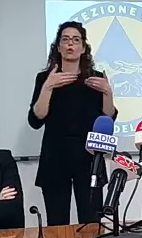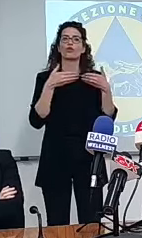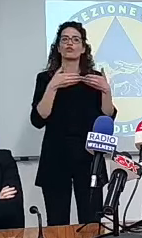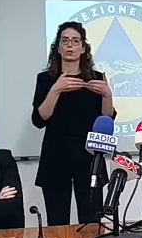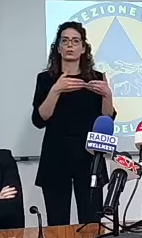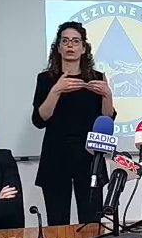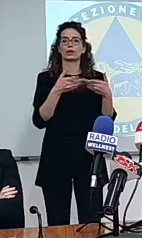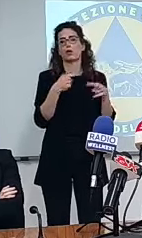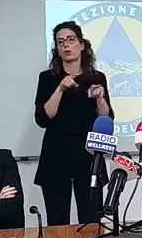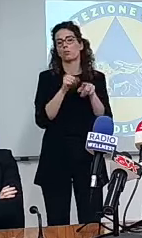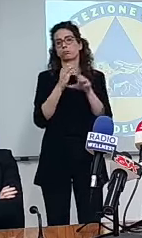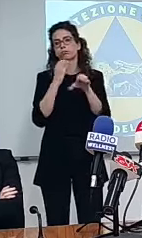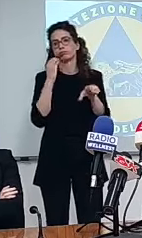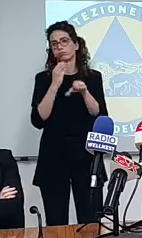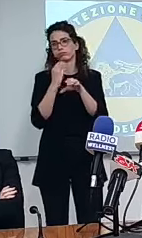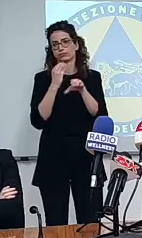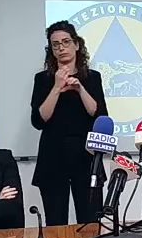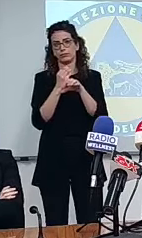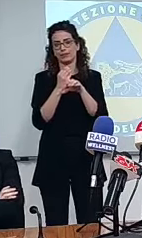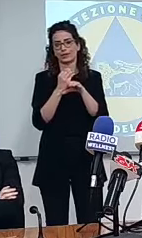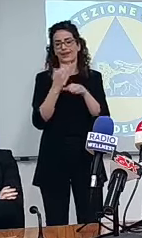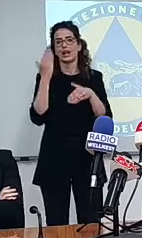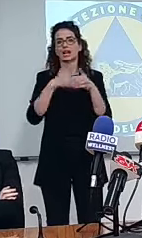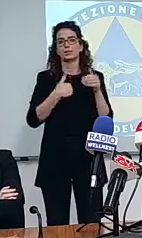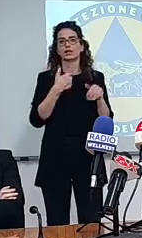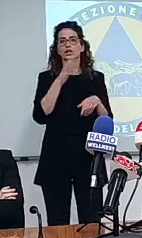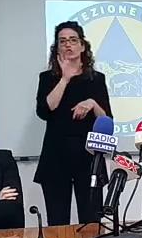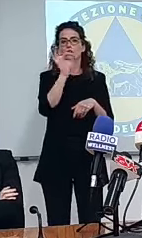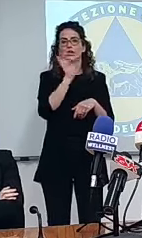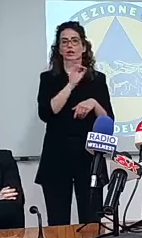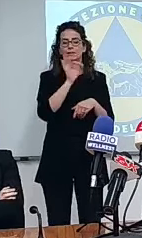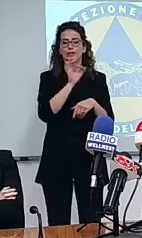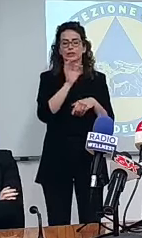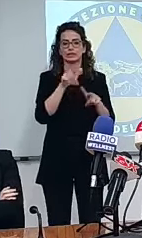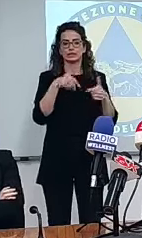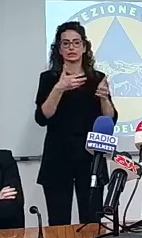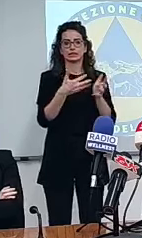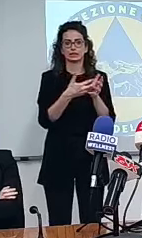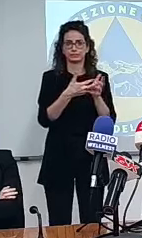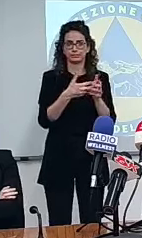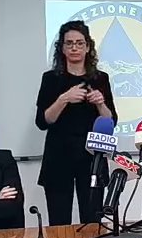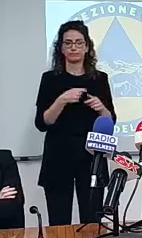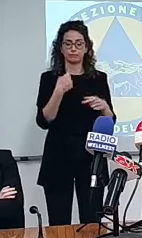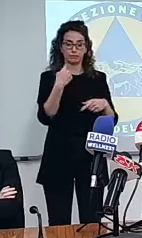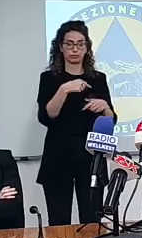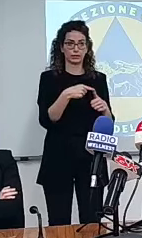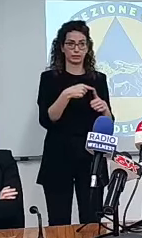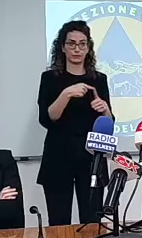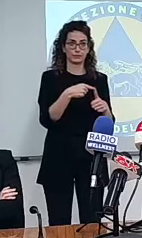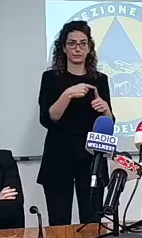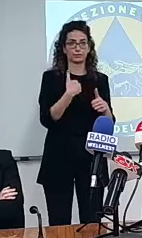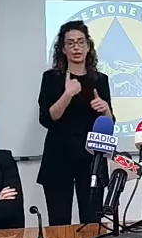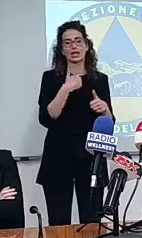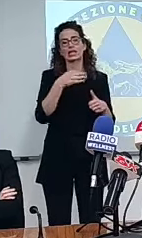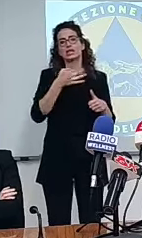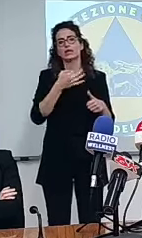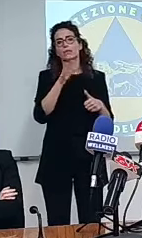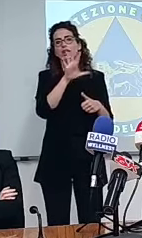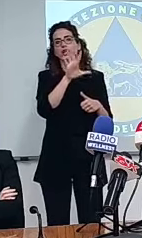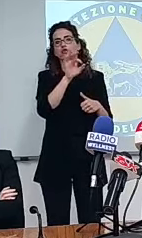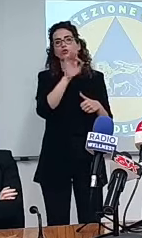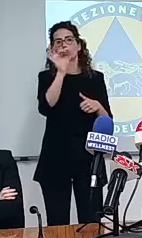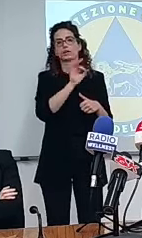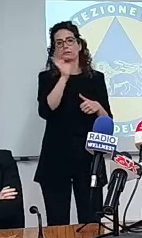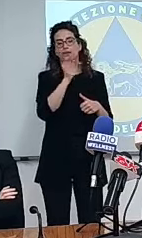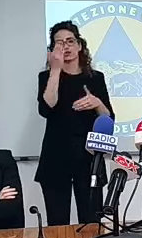anche per i mezzi pubblici su gomma, sta creando dei problemi. Oltre a questo, sempre sul limite del 50%, si